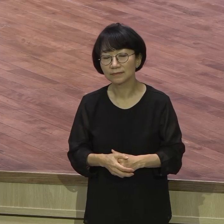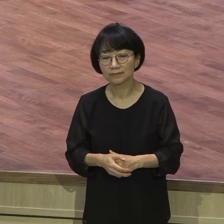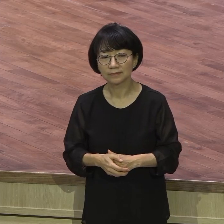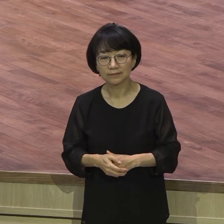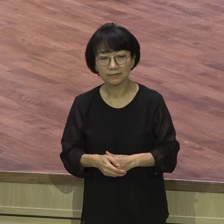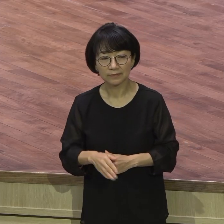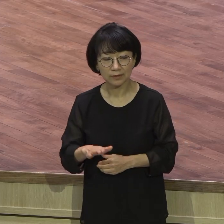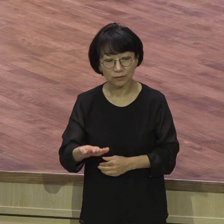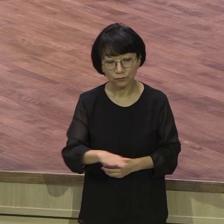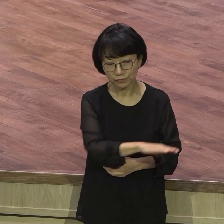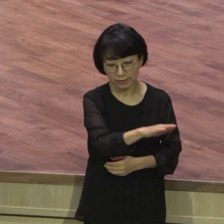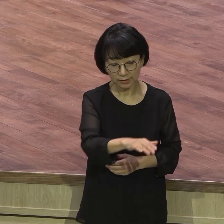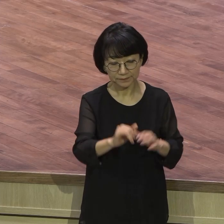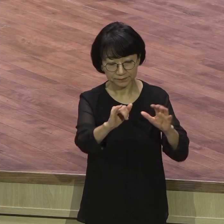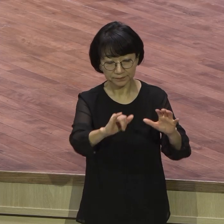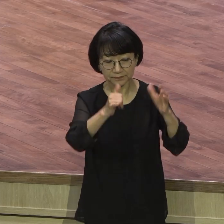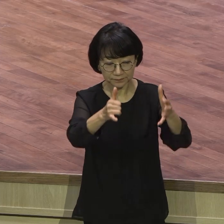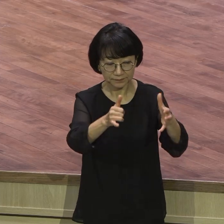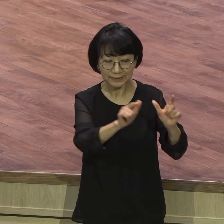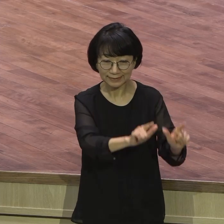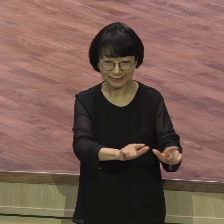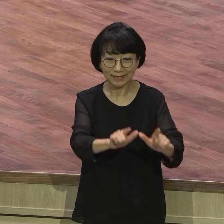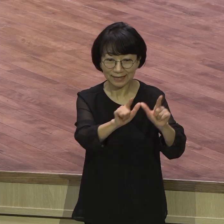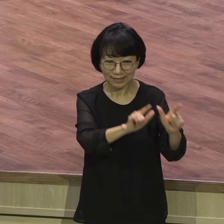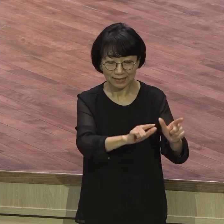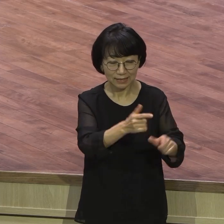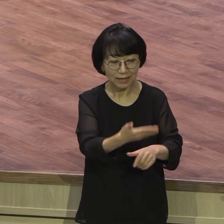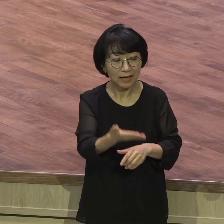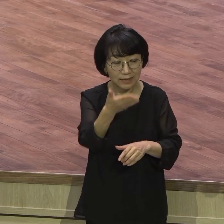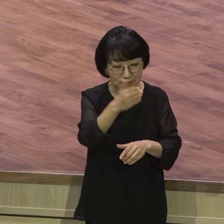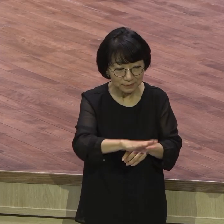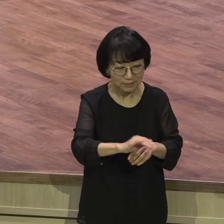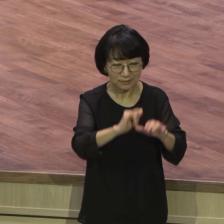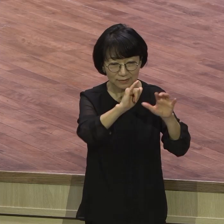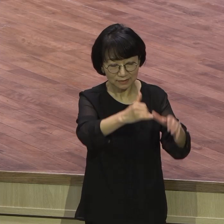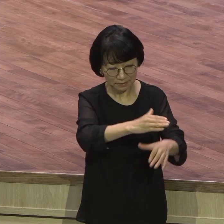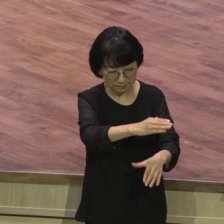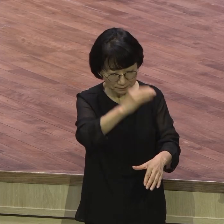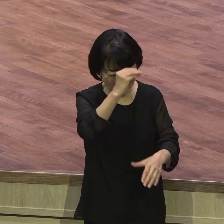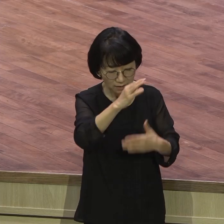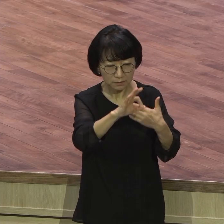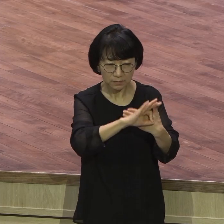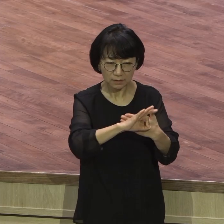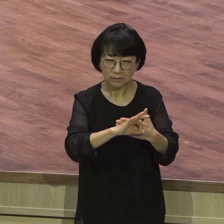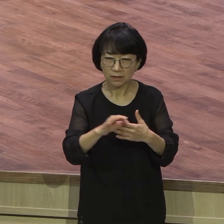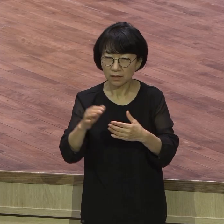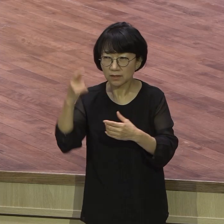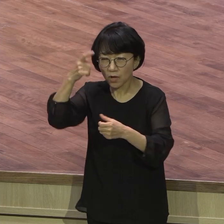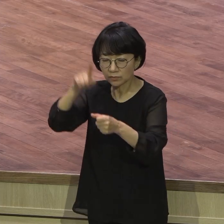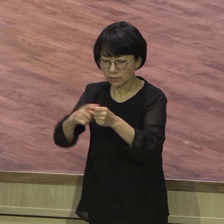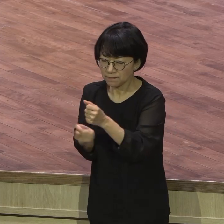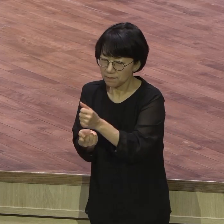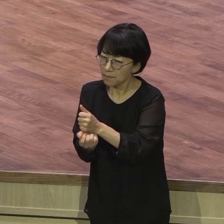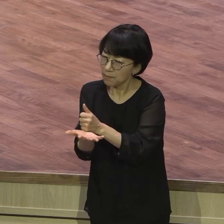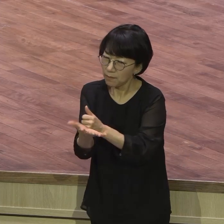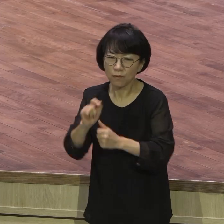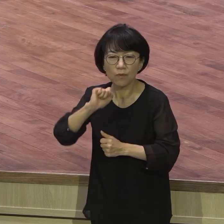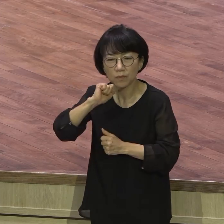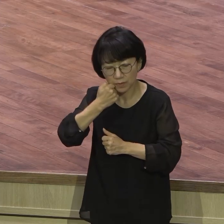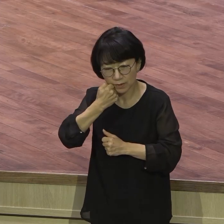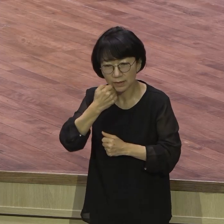살지만은요 세상 풍속 물들면 영양이 입히지 못해요 세상 풍속 불신자하고 달라야 돼요 불신자하고